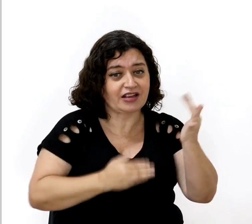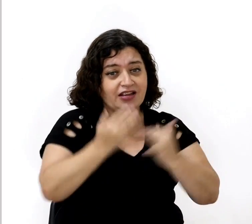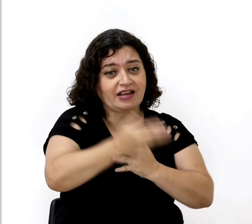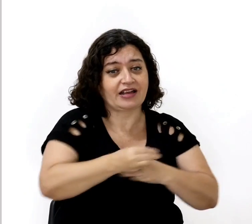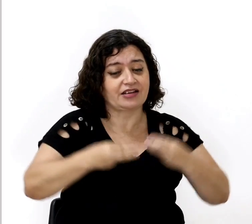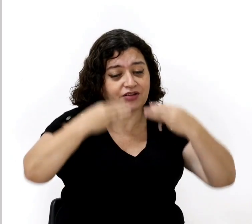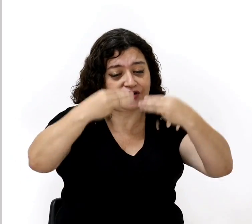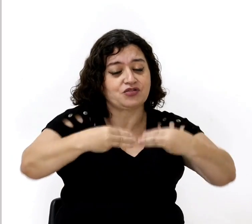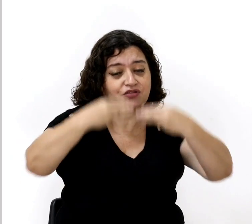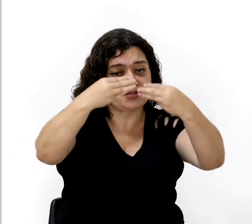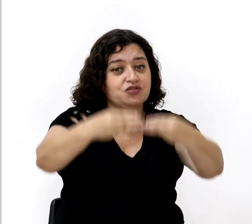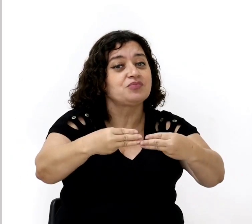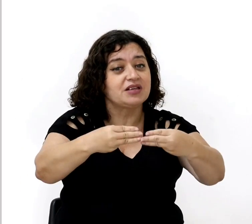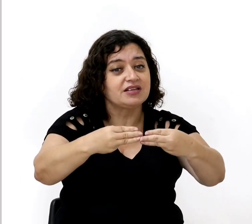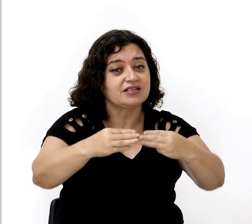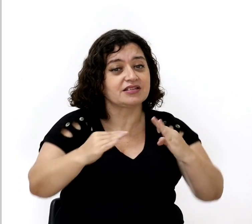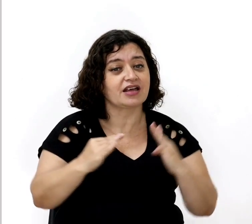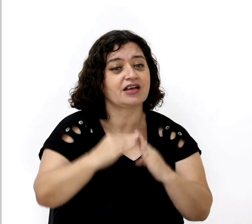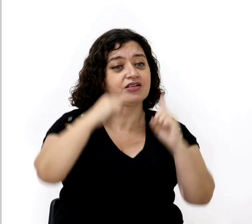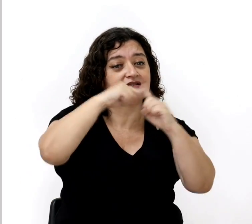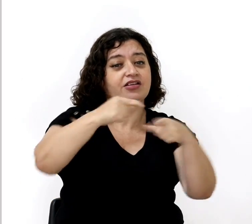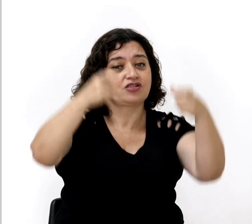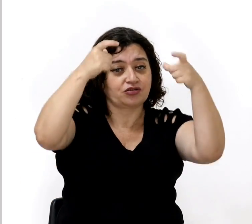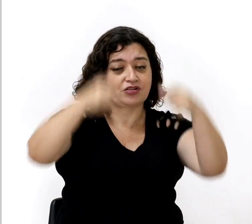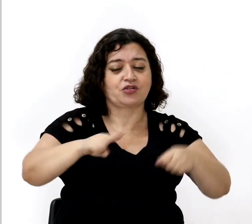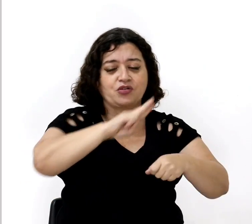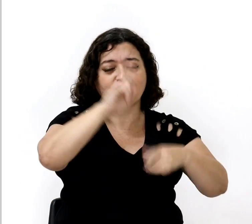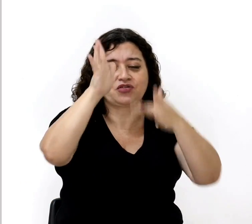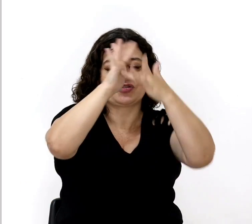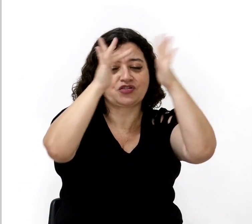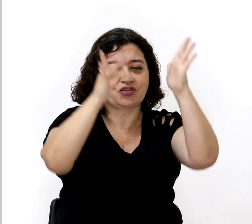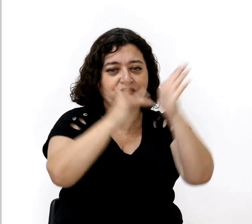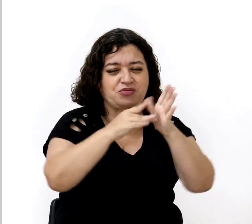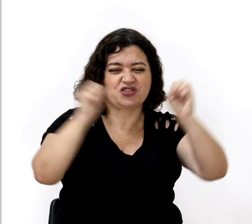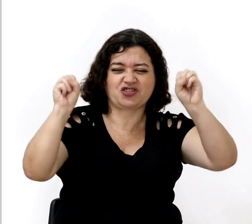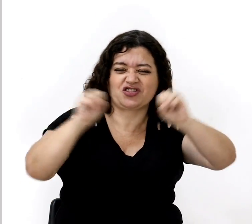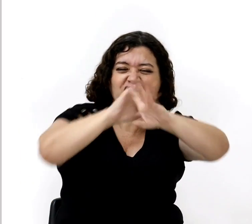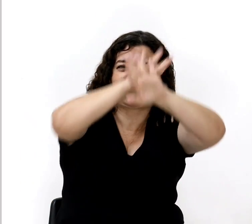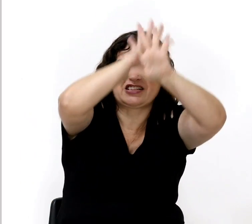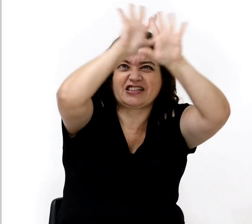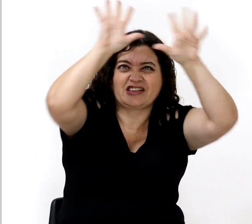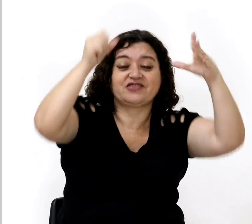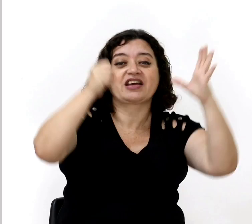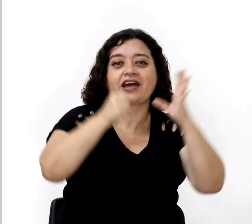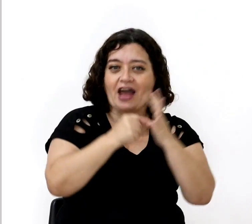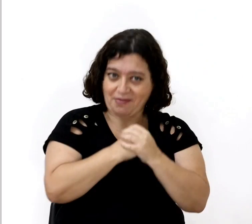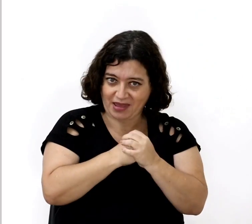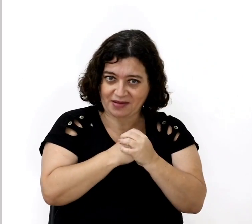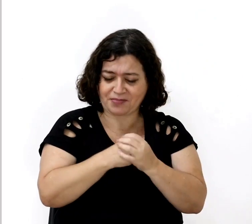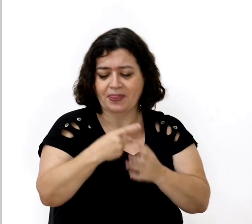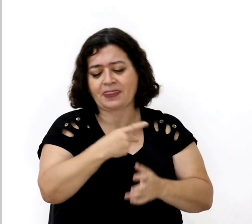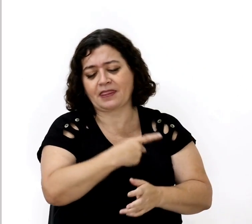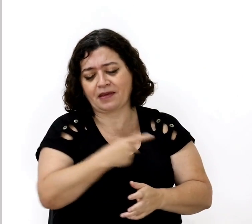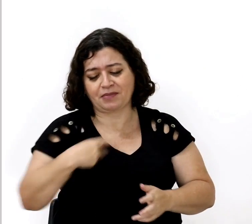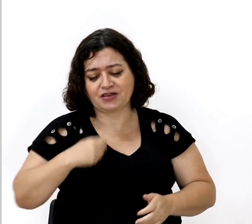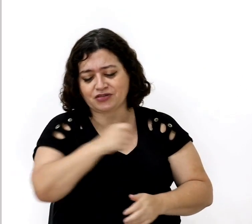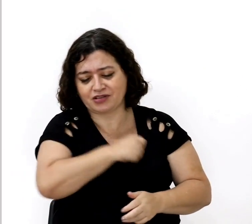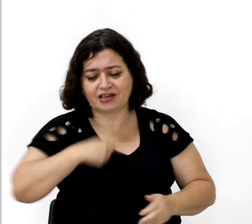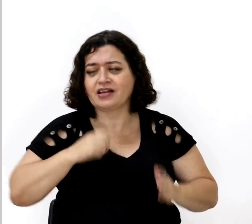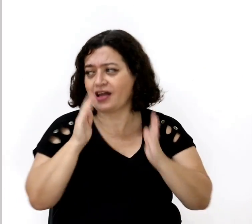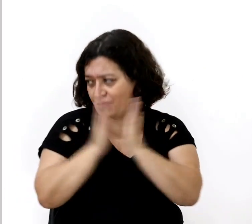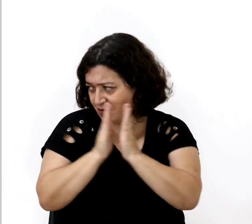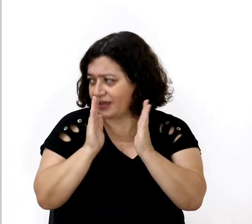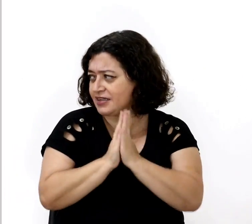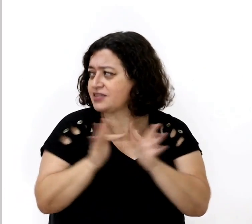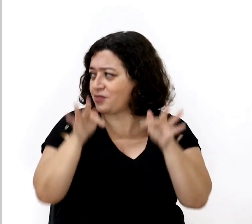através dos ministérios locais de sua igreja, para que o nome de Jesus seja glorificado. Amém? Pastor Alain, o senhor